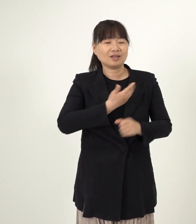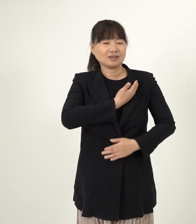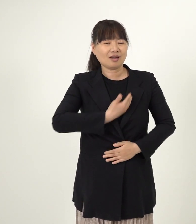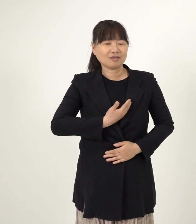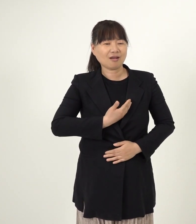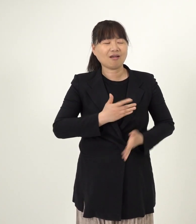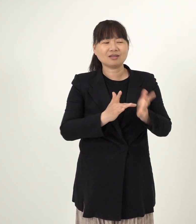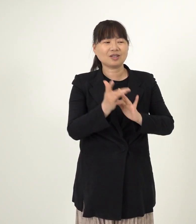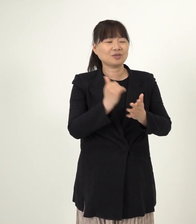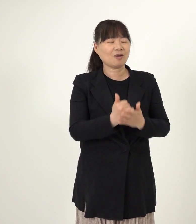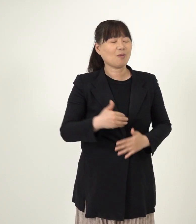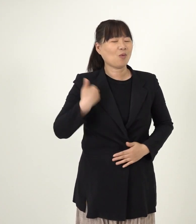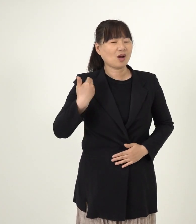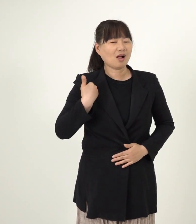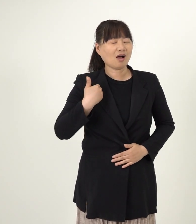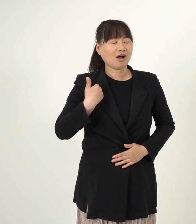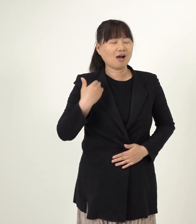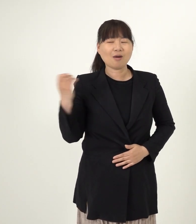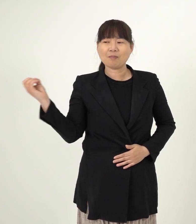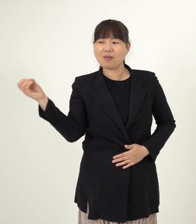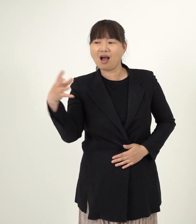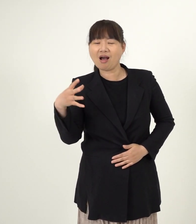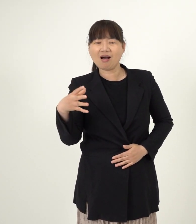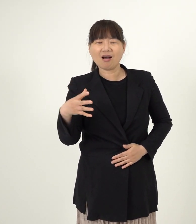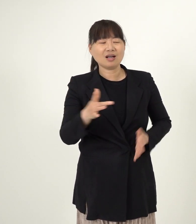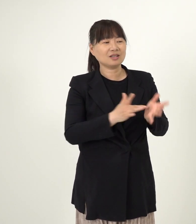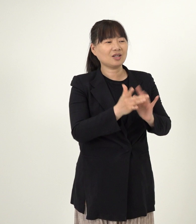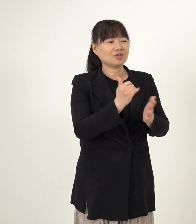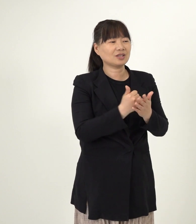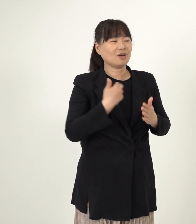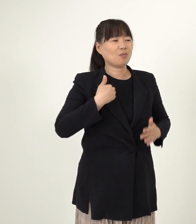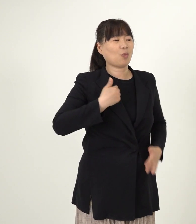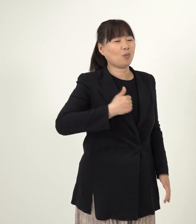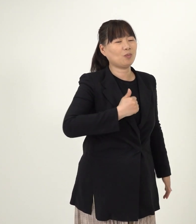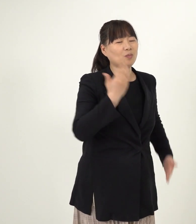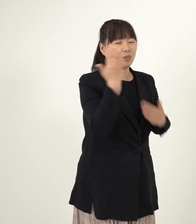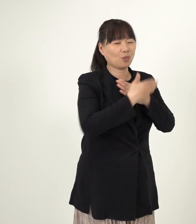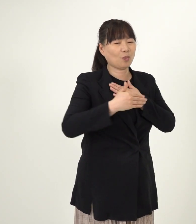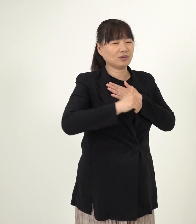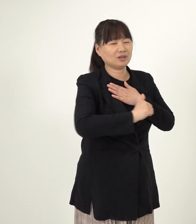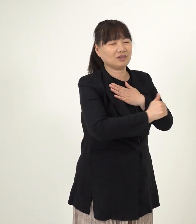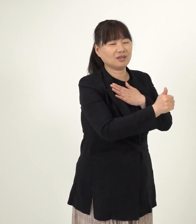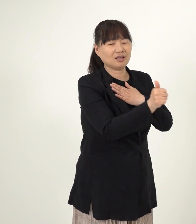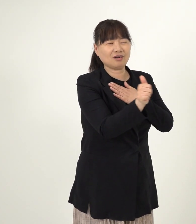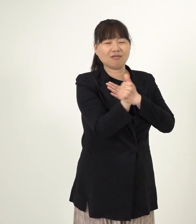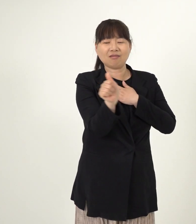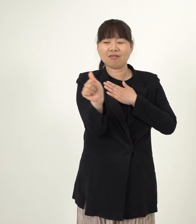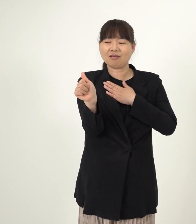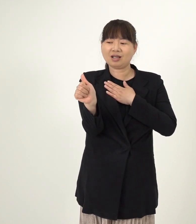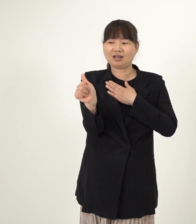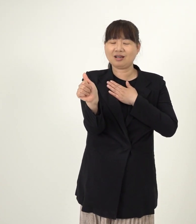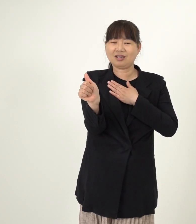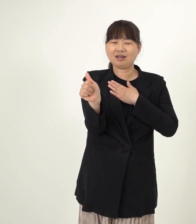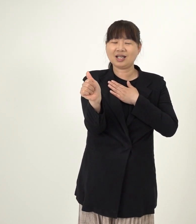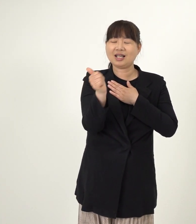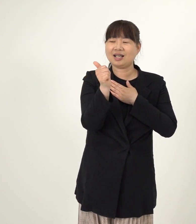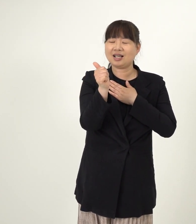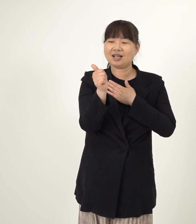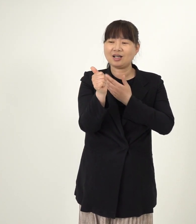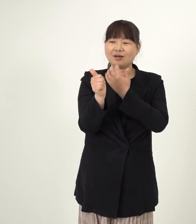자기를 모른다고 부인하자 예수님이 몸을 돌이켜 몸을 돌이켜